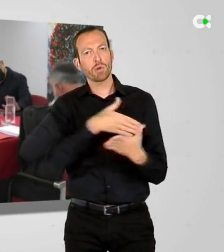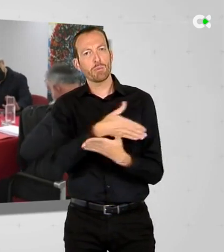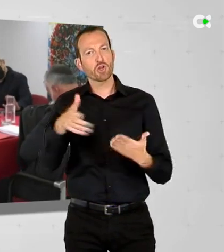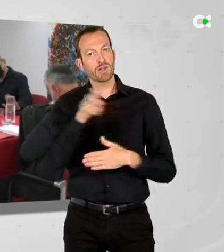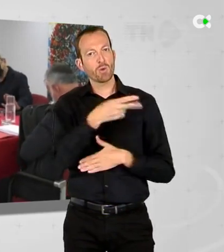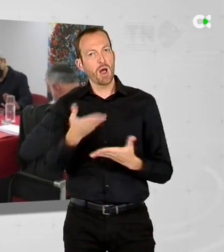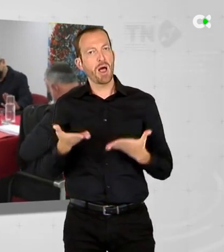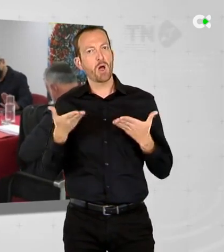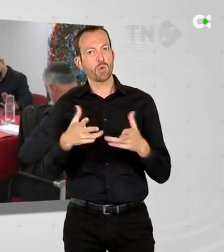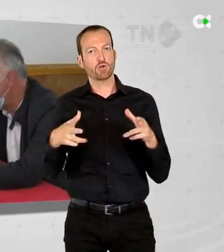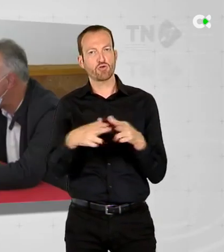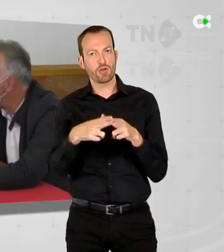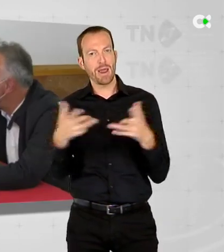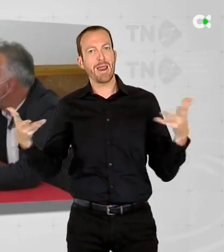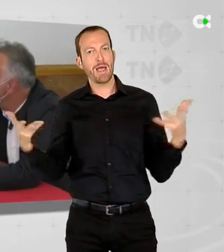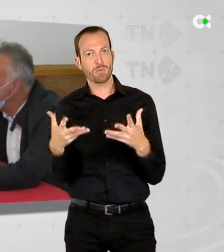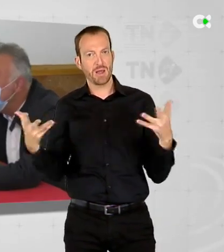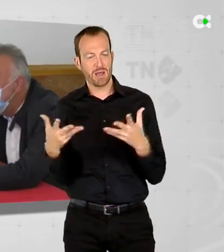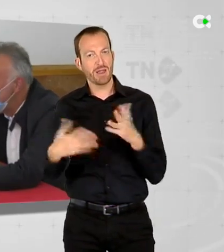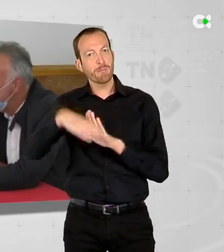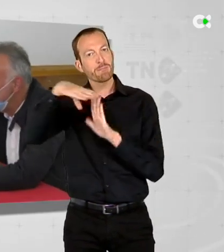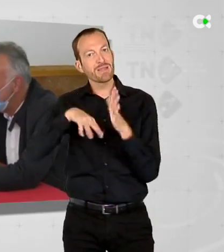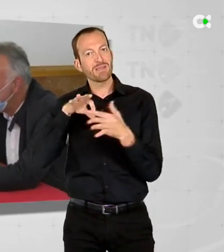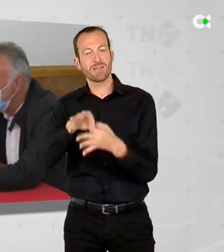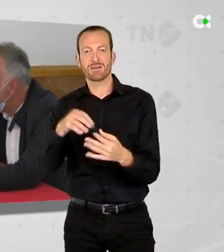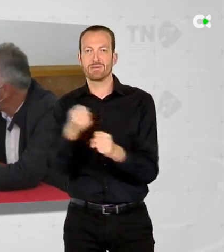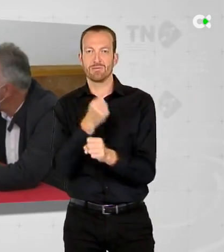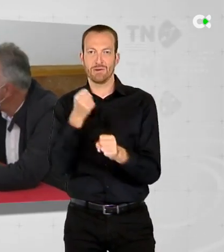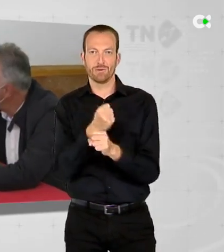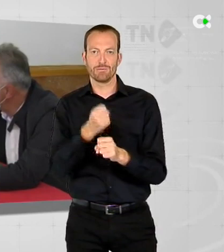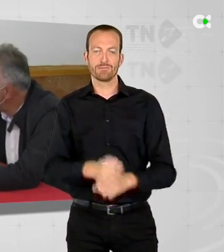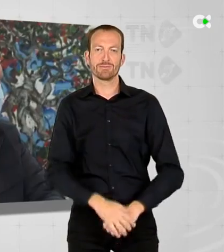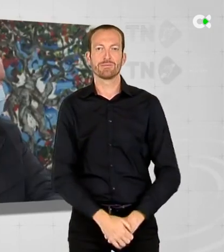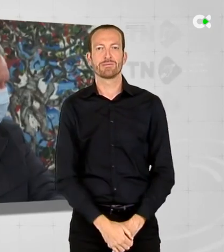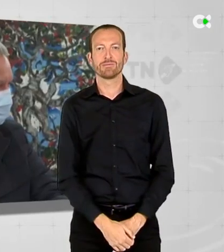millones de ayuda social, emergencia y medidas vinculadas al empleo.